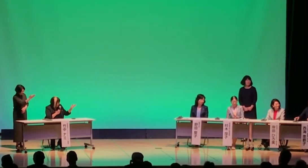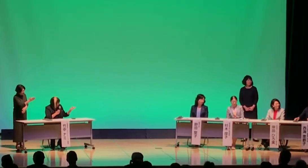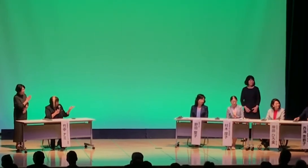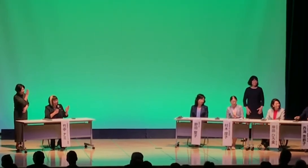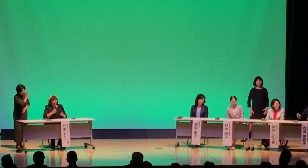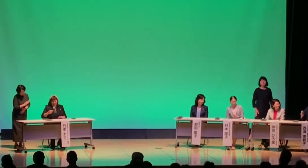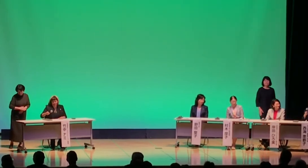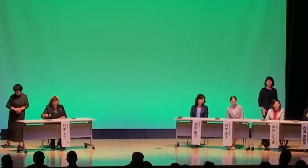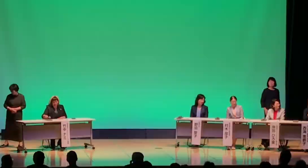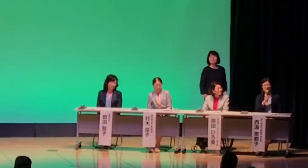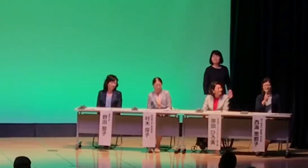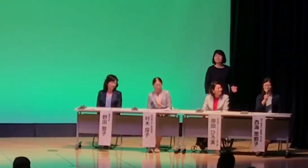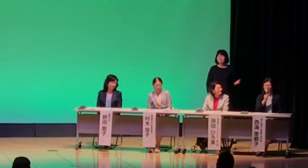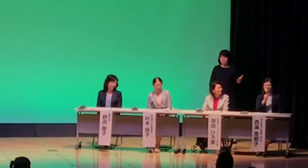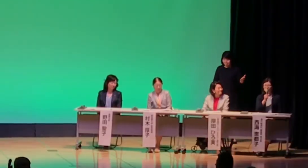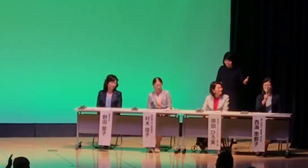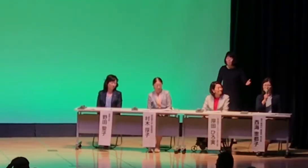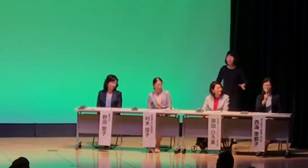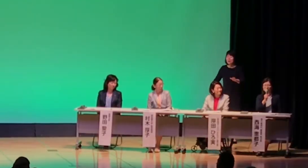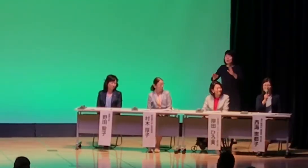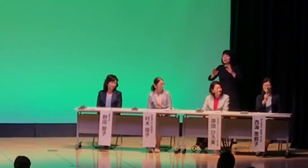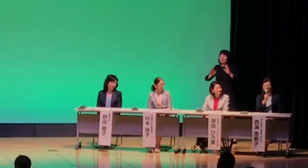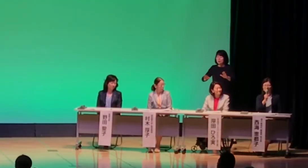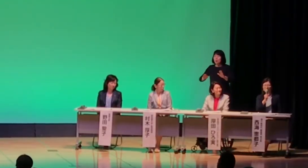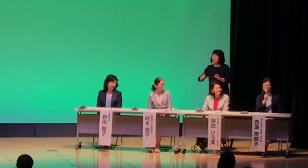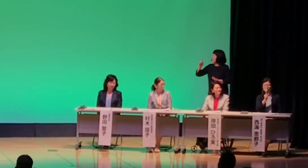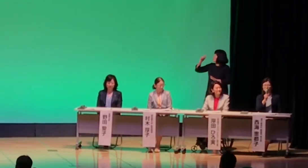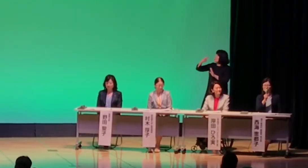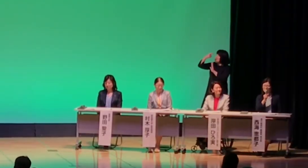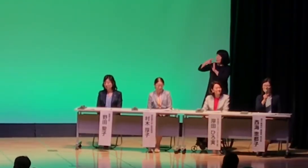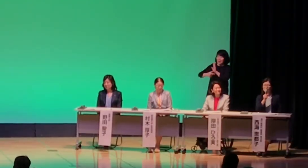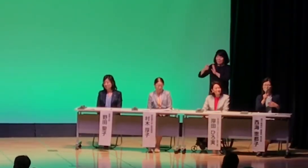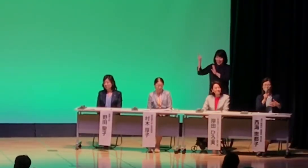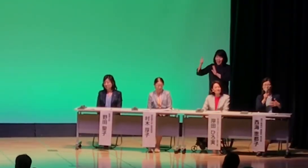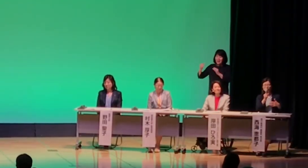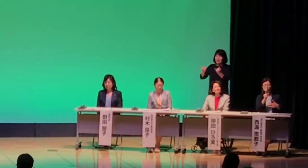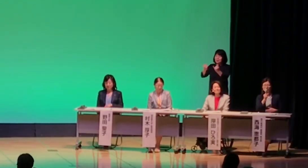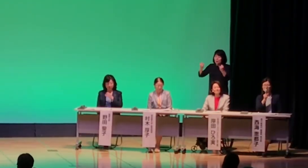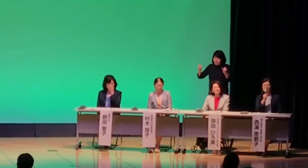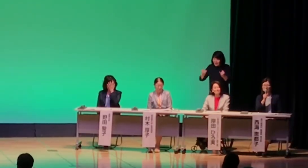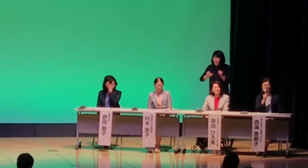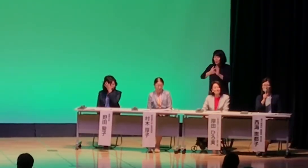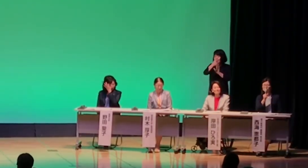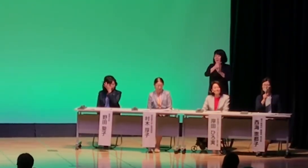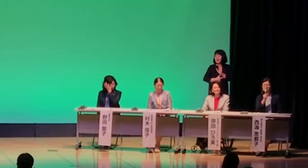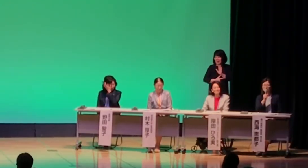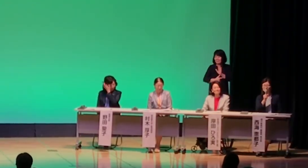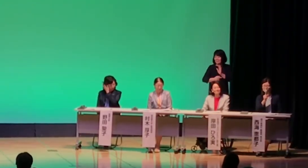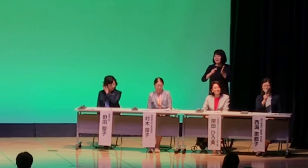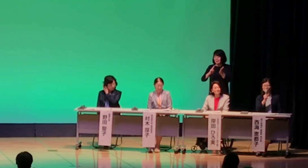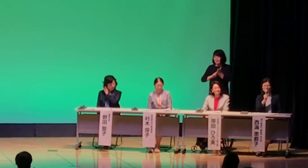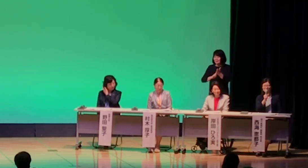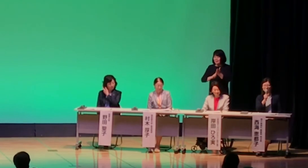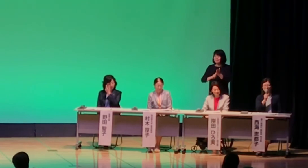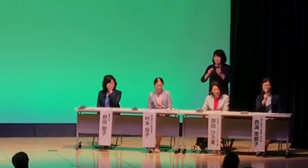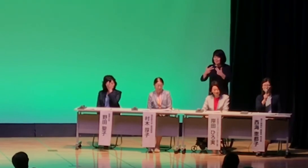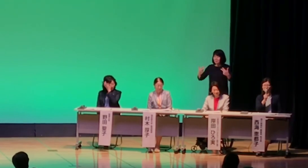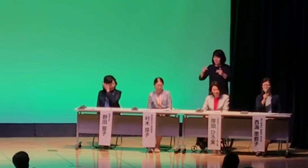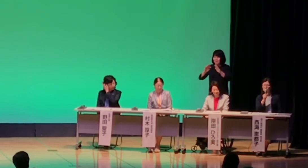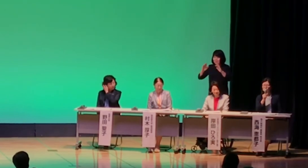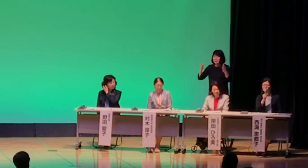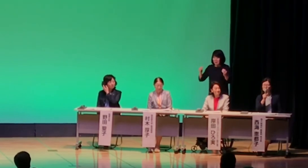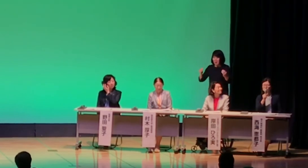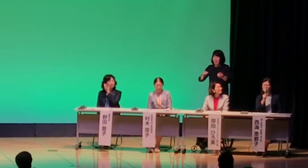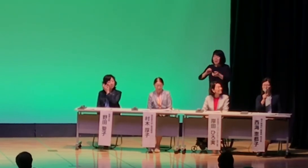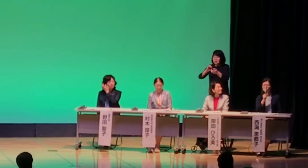さんから。 今日は一つのテーマで女性っていうことがこうテーマになってきたと思うんですけど、ぜひ